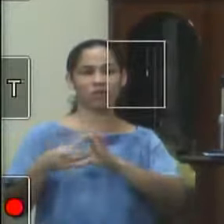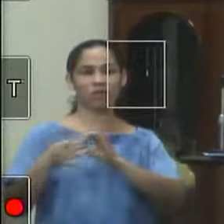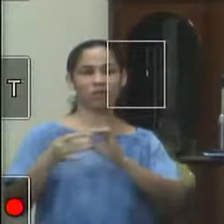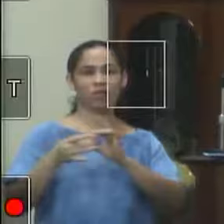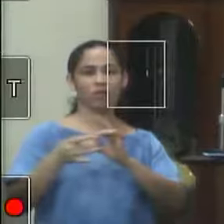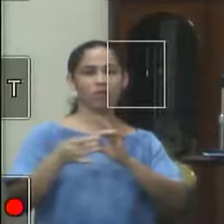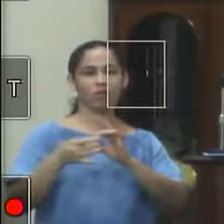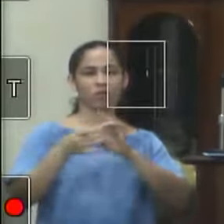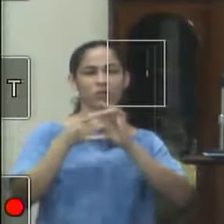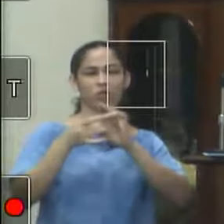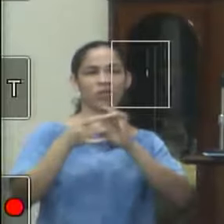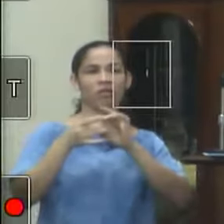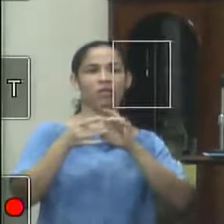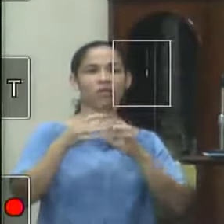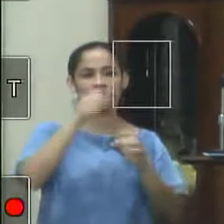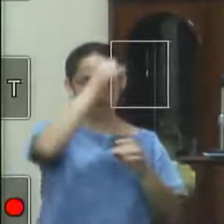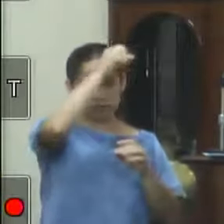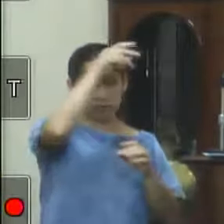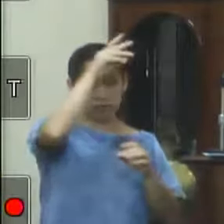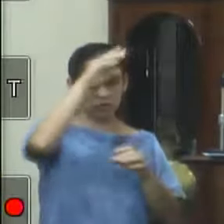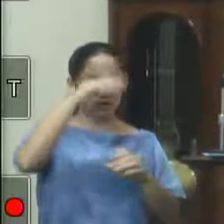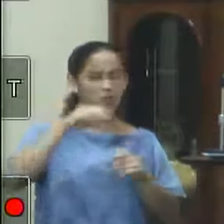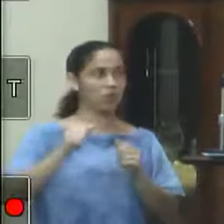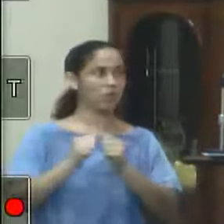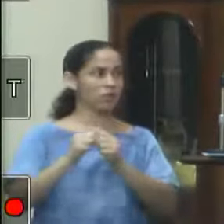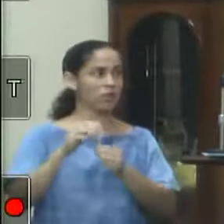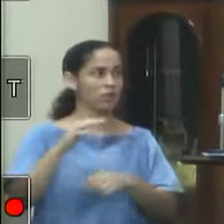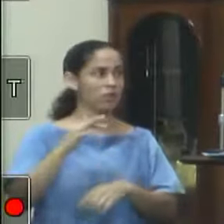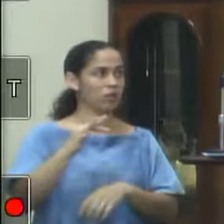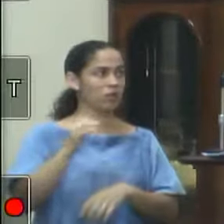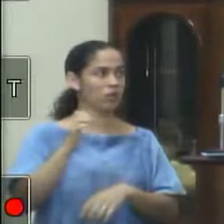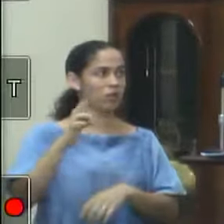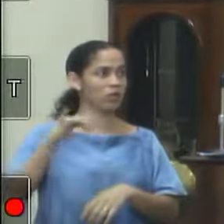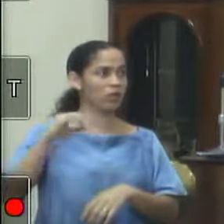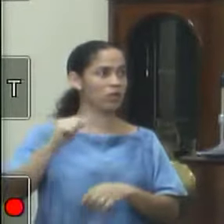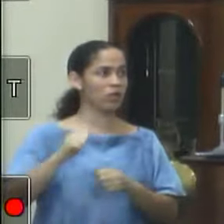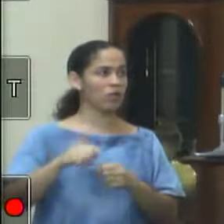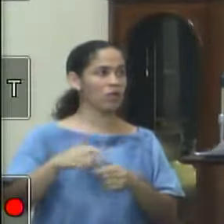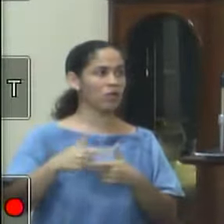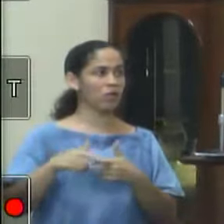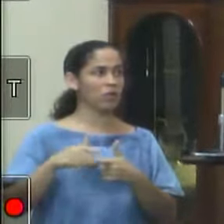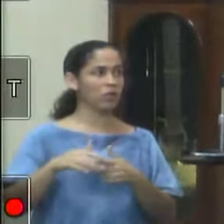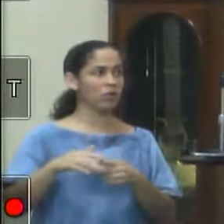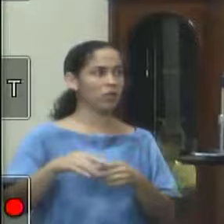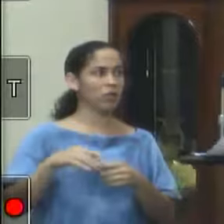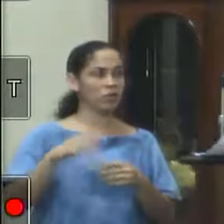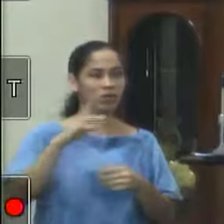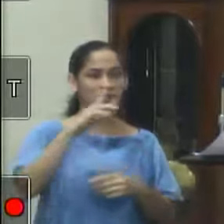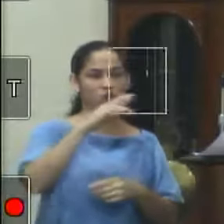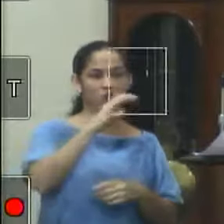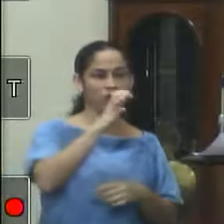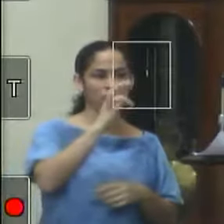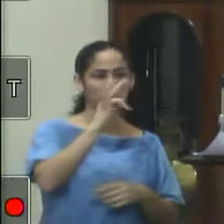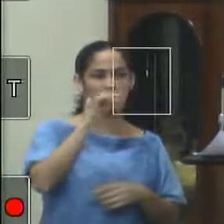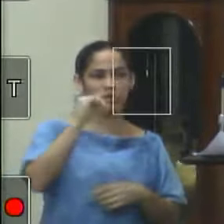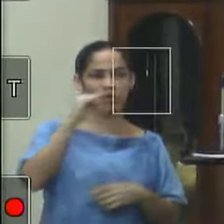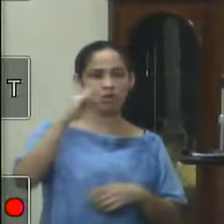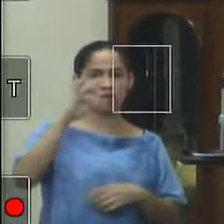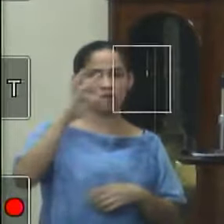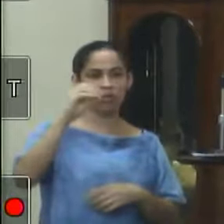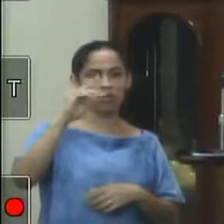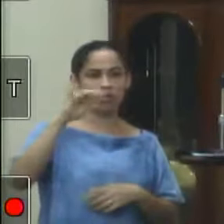gente consegue agora, nas férias do meio do ano, consegue resolver aquele problema do refeitório das crianças